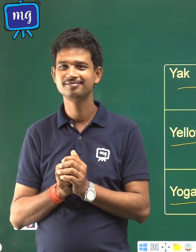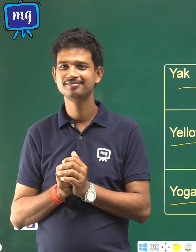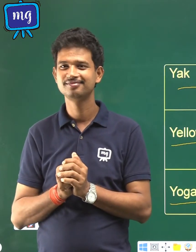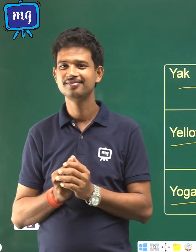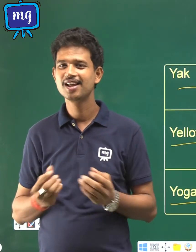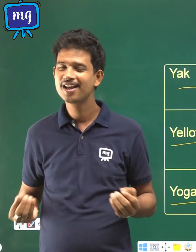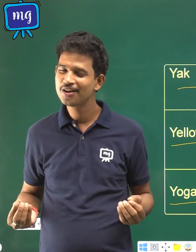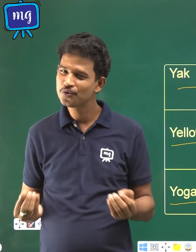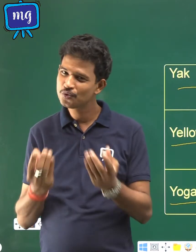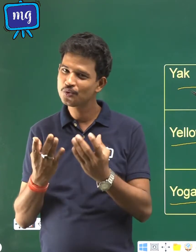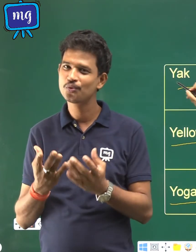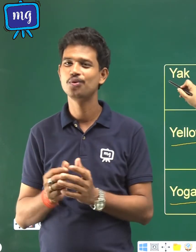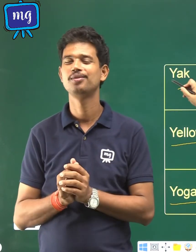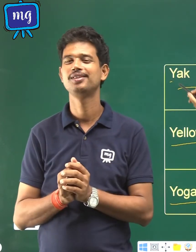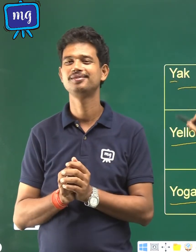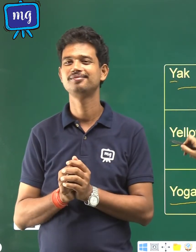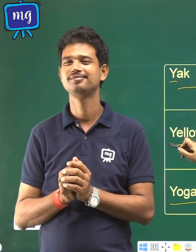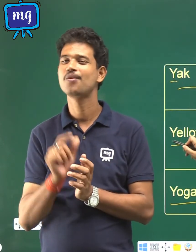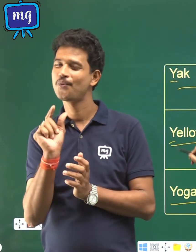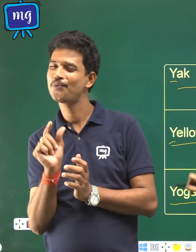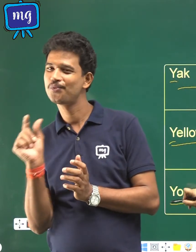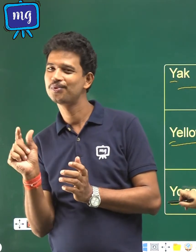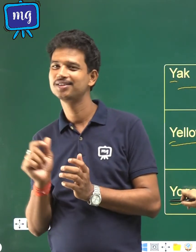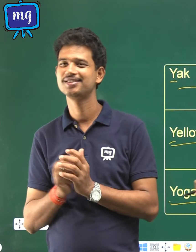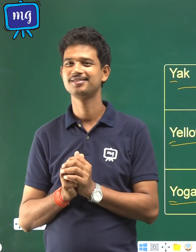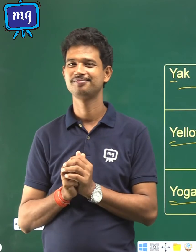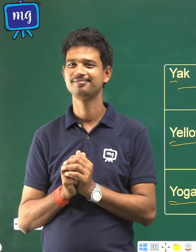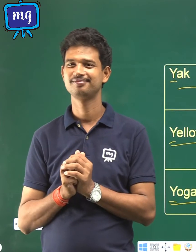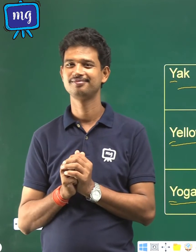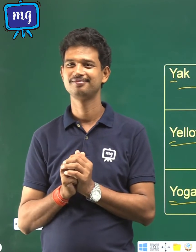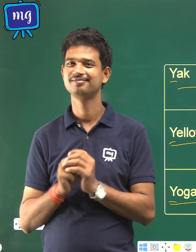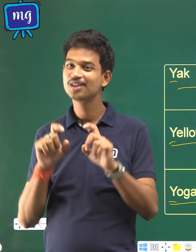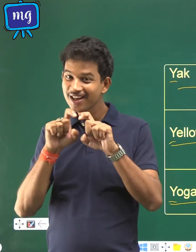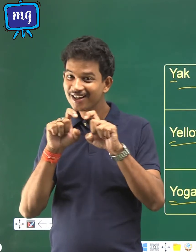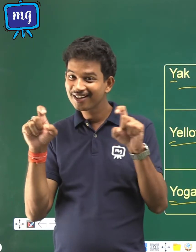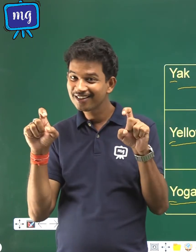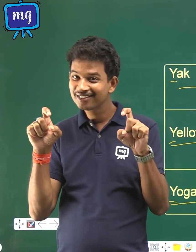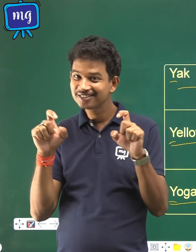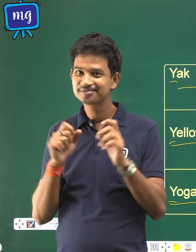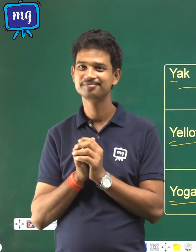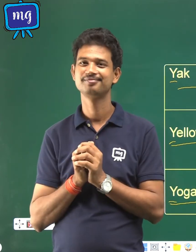शुरू होने वाले वर्ड्स हैं। क्लियर बच्चों?